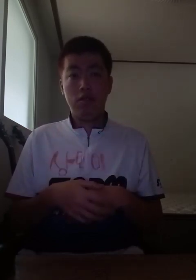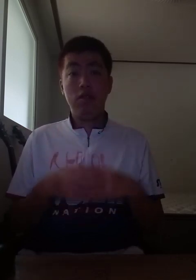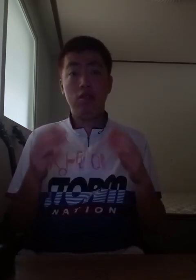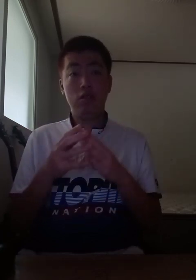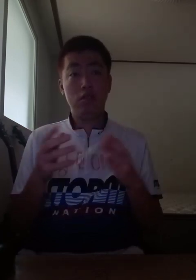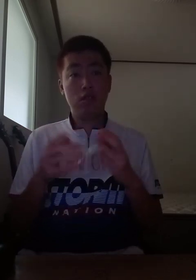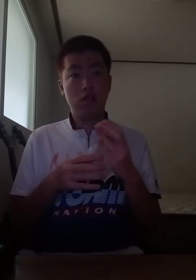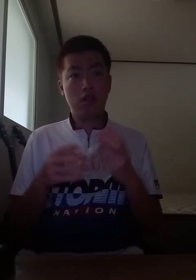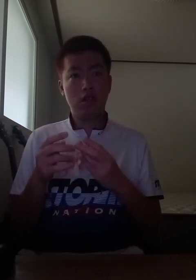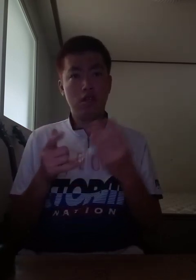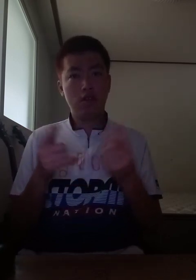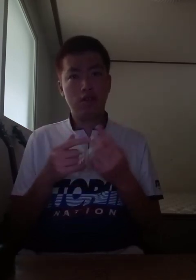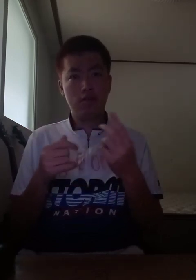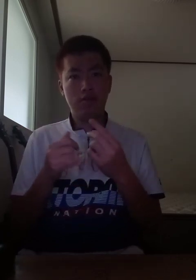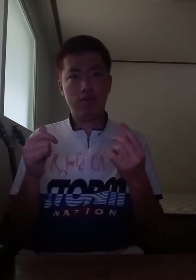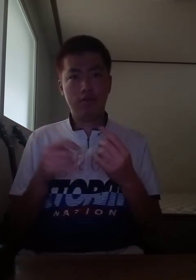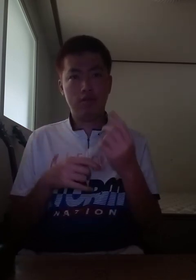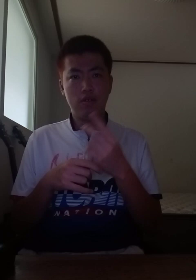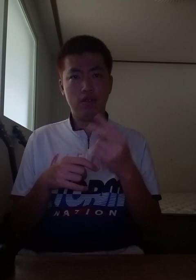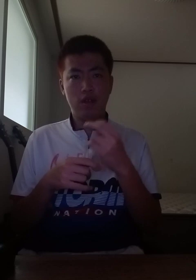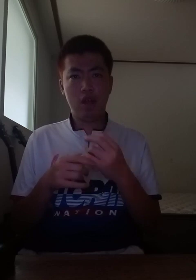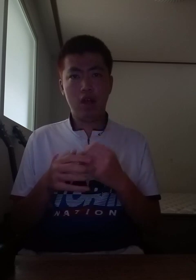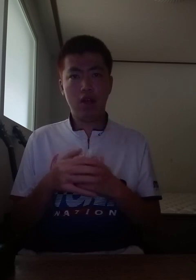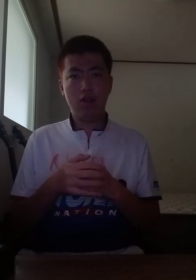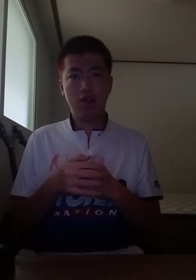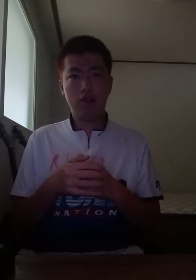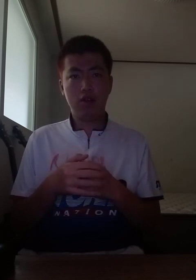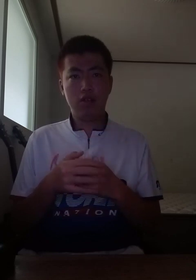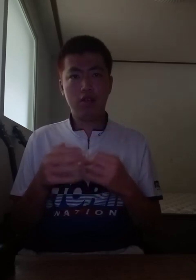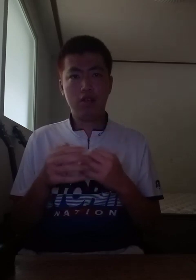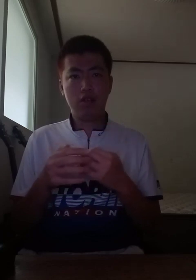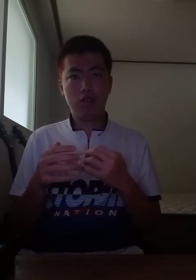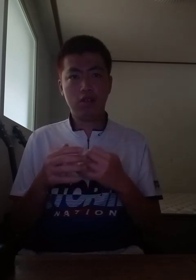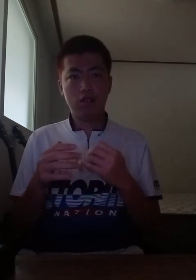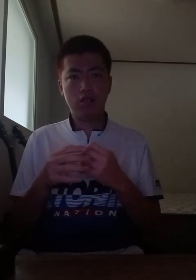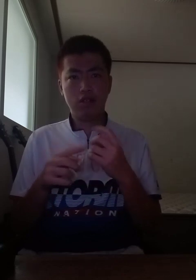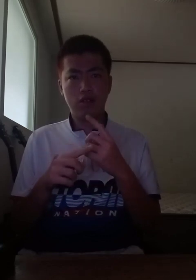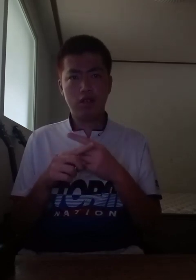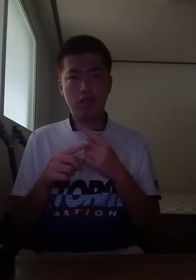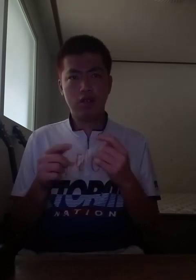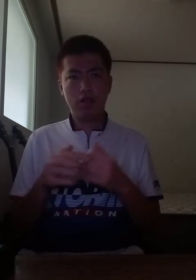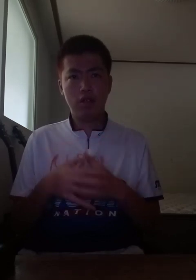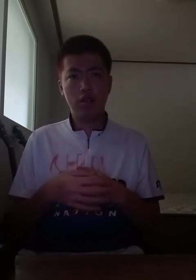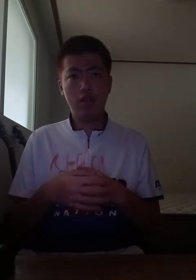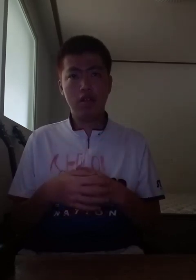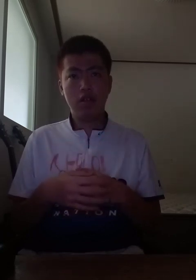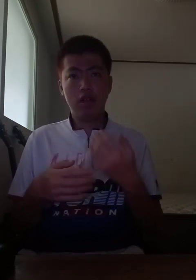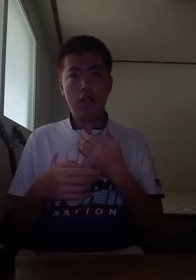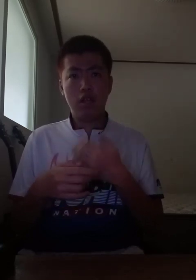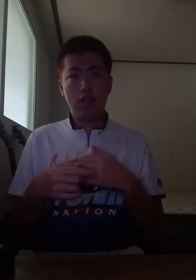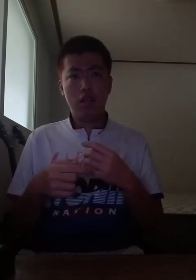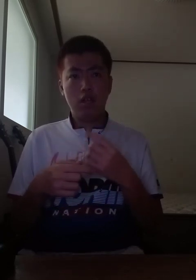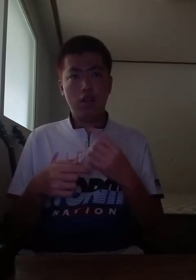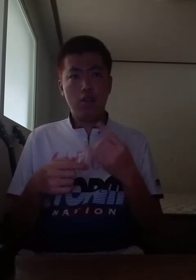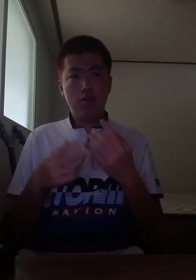운행 후 하루 평균 대여 수는 2,000여 건. 이용하는 사람이 적지 않습니다. 제가 올 때마다 한 거의 10대